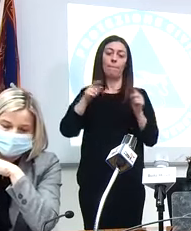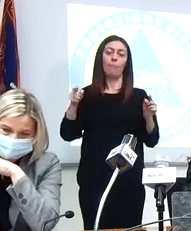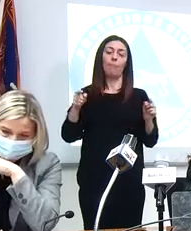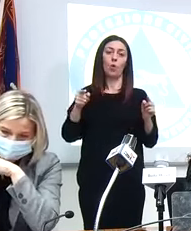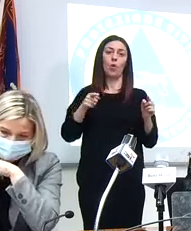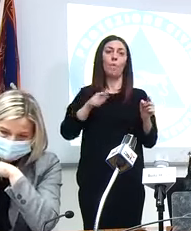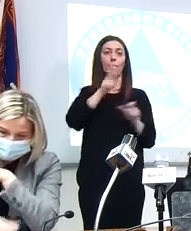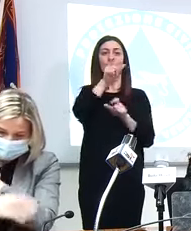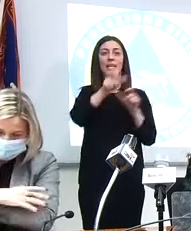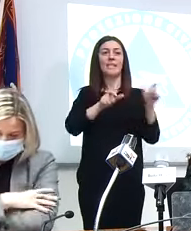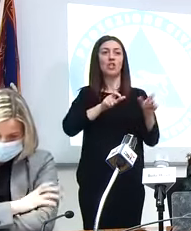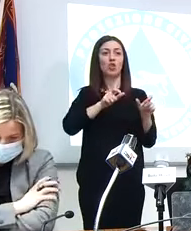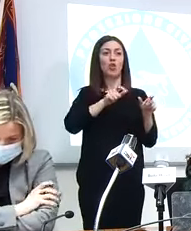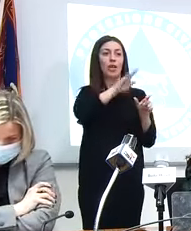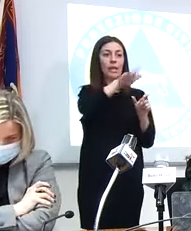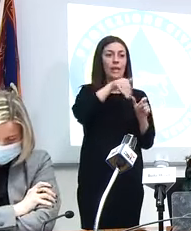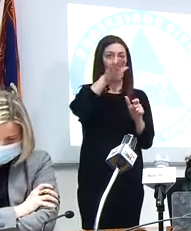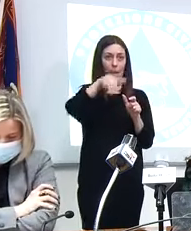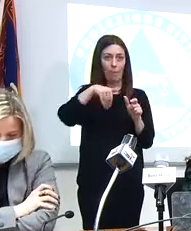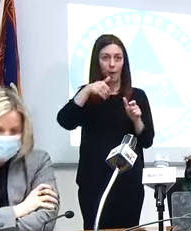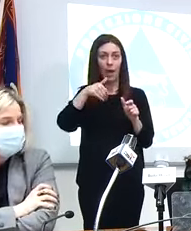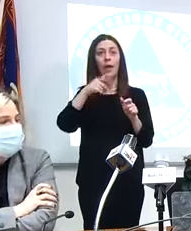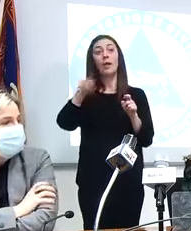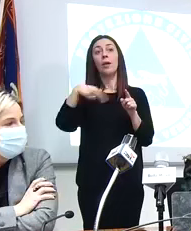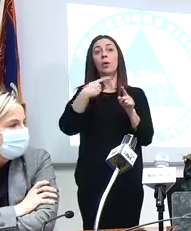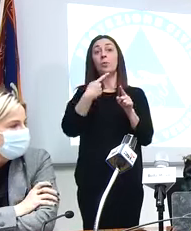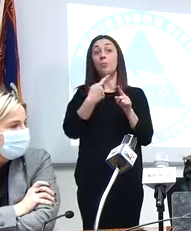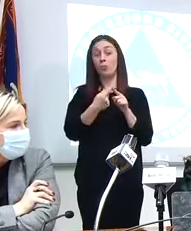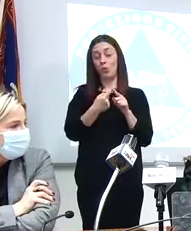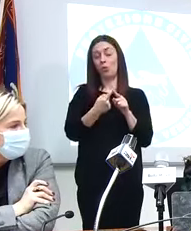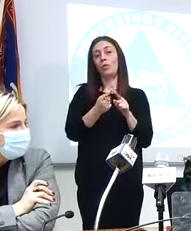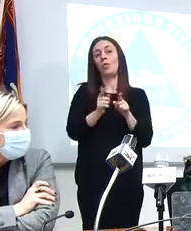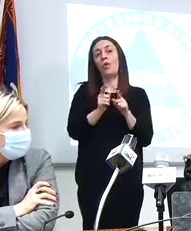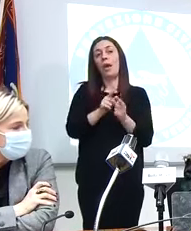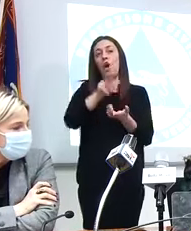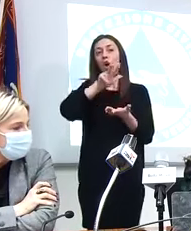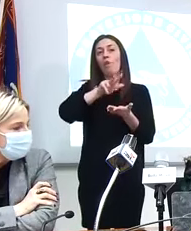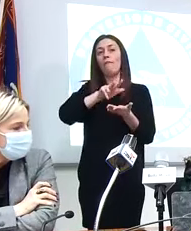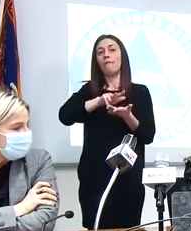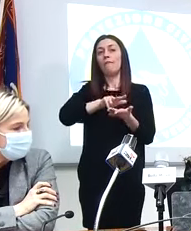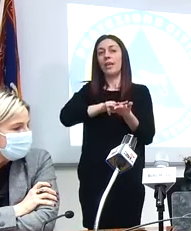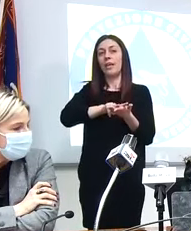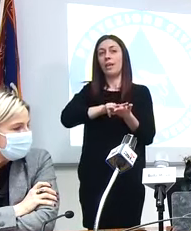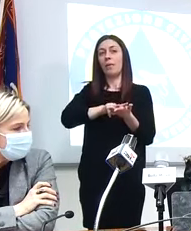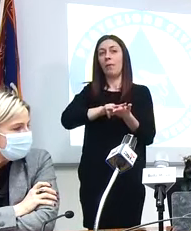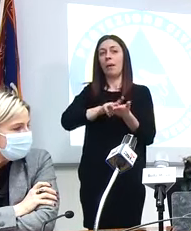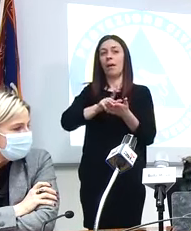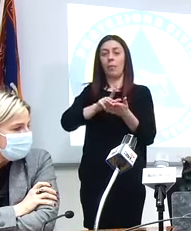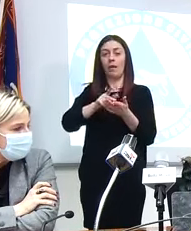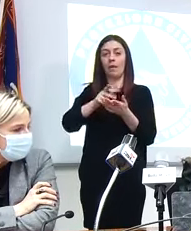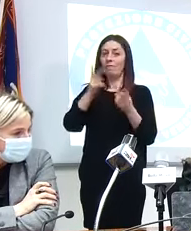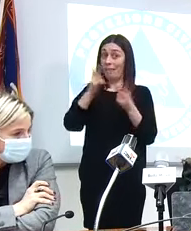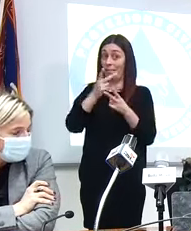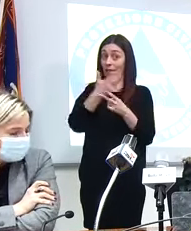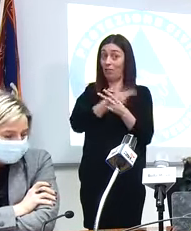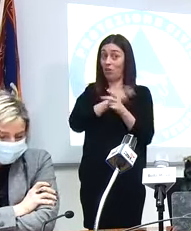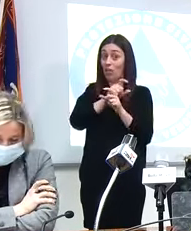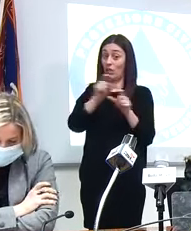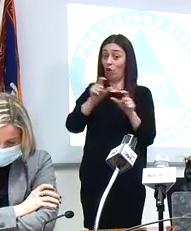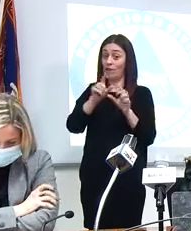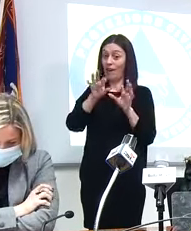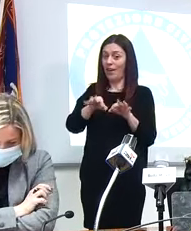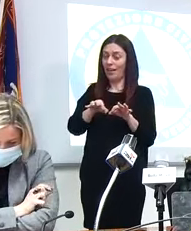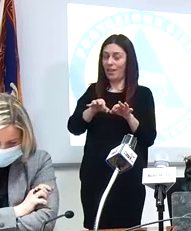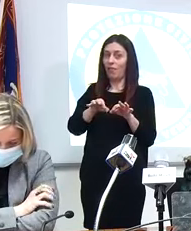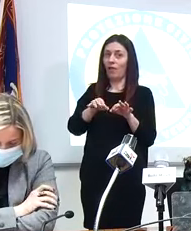tempo, di consolidare quanto ci è stato programmato, ci è stato anticipato in termini di arrivo, perché anche questo è estremamente